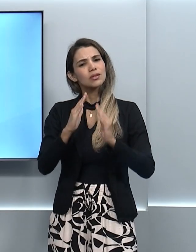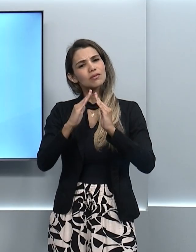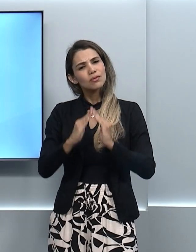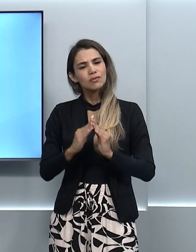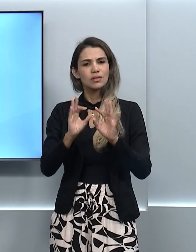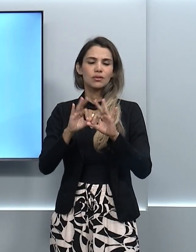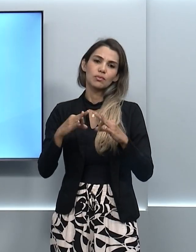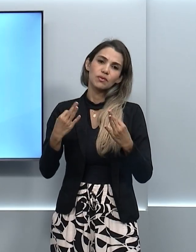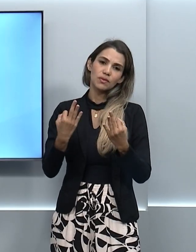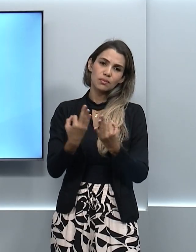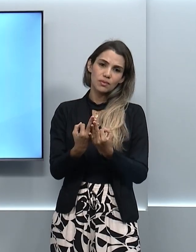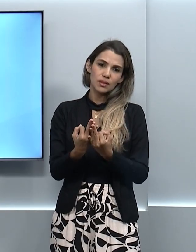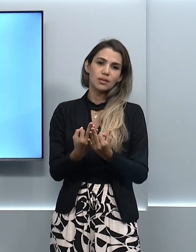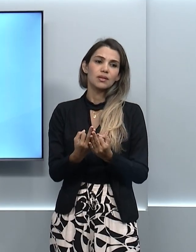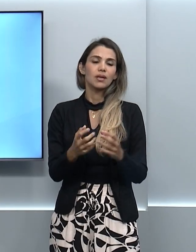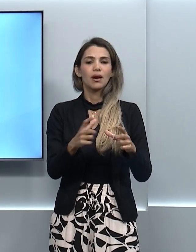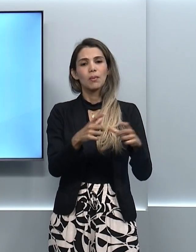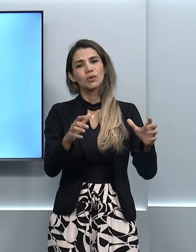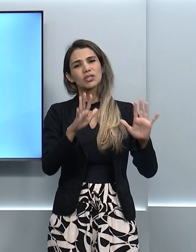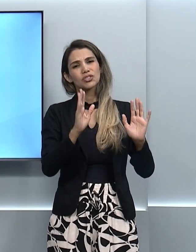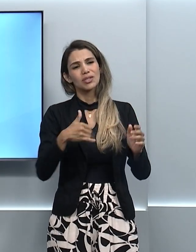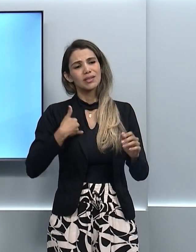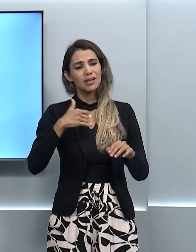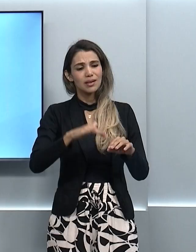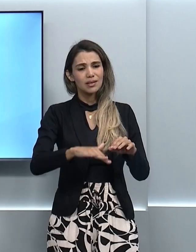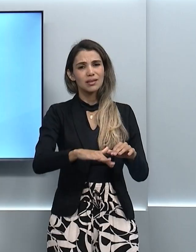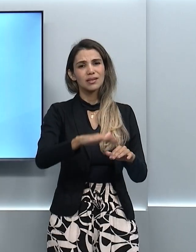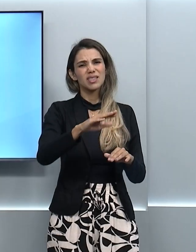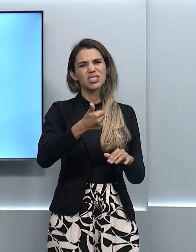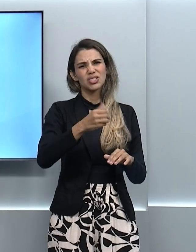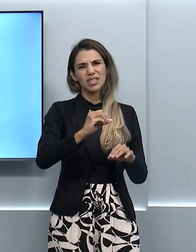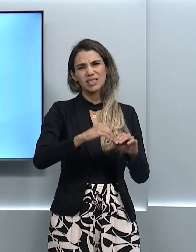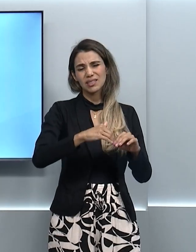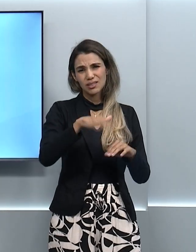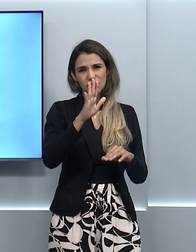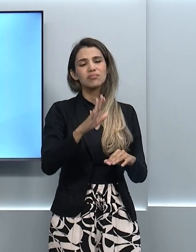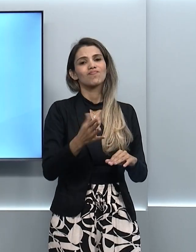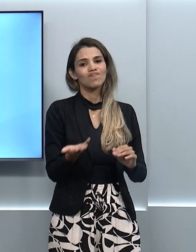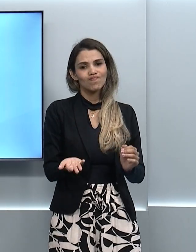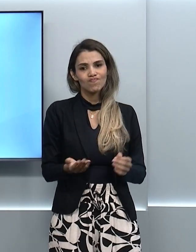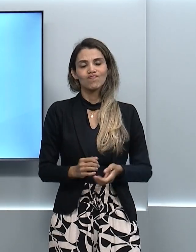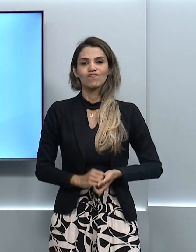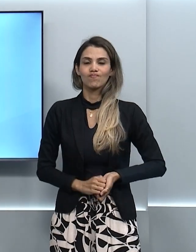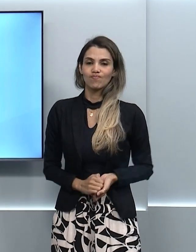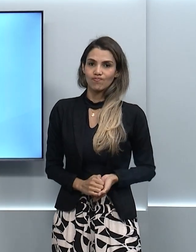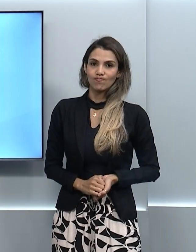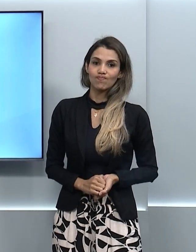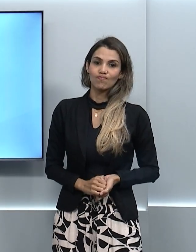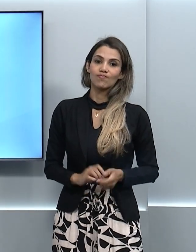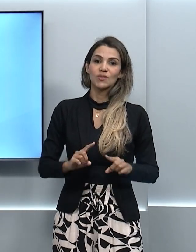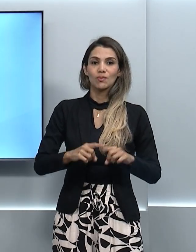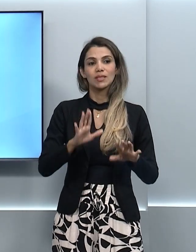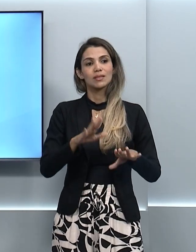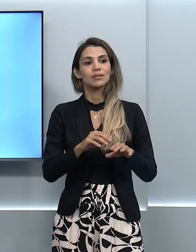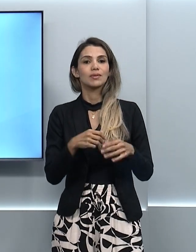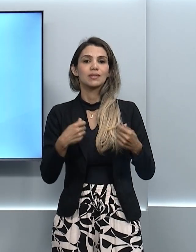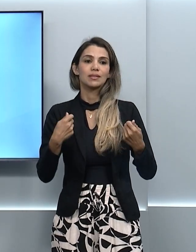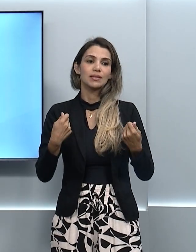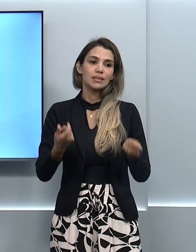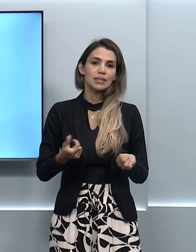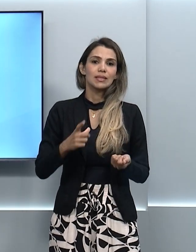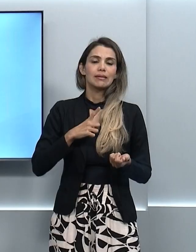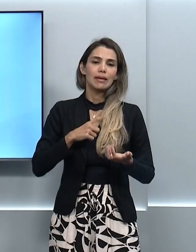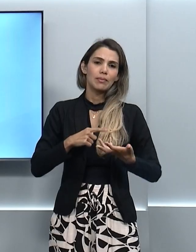Boa parte já são crianças maiores ali, depois dos 10 anos de idade, só que acabam tendo que lidar com